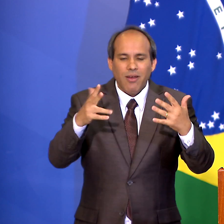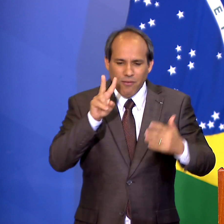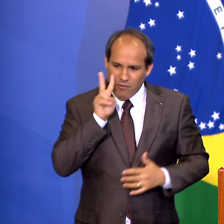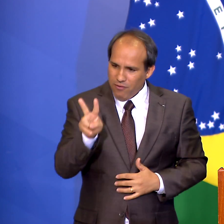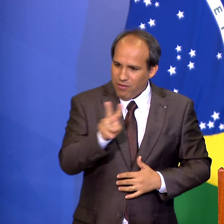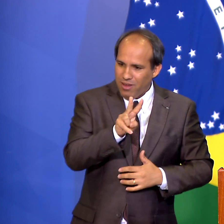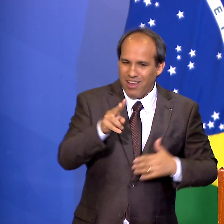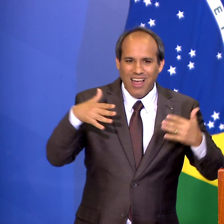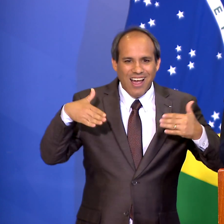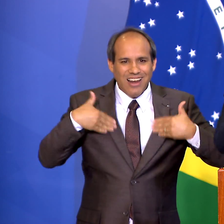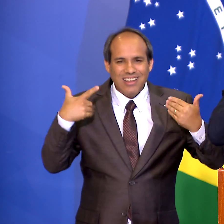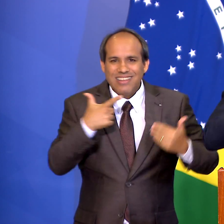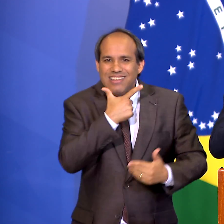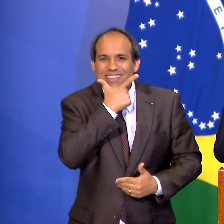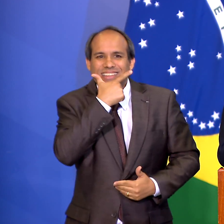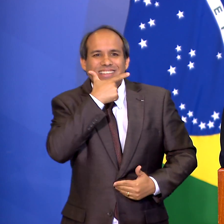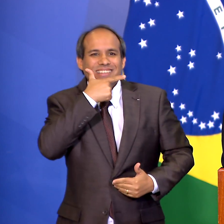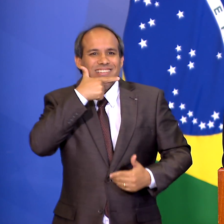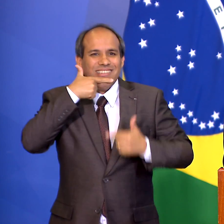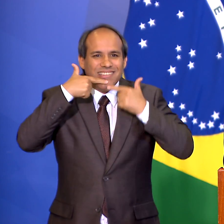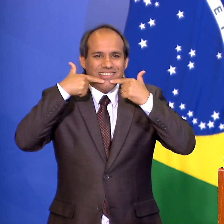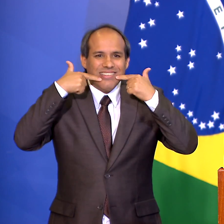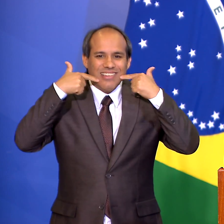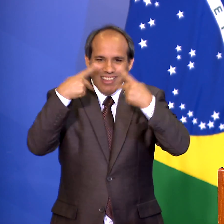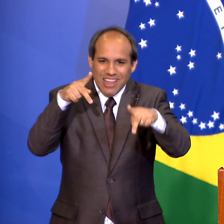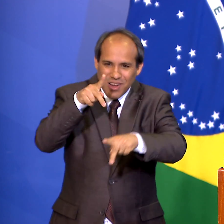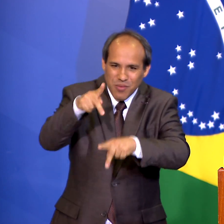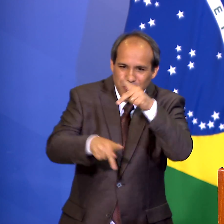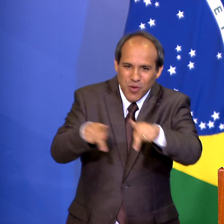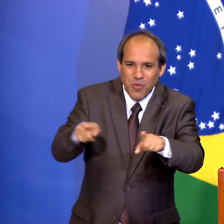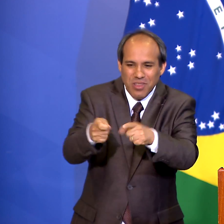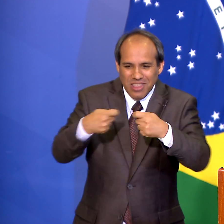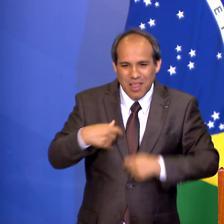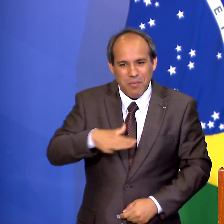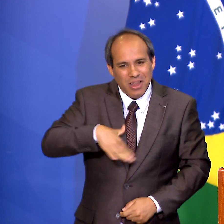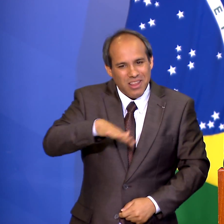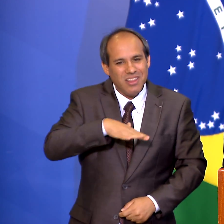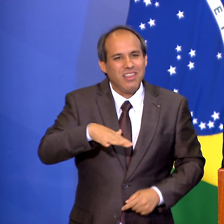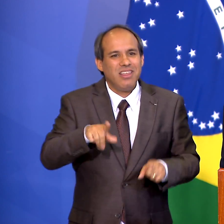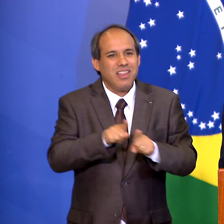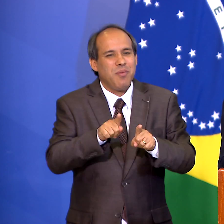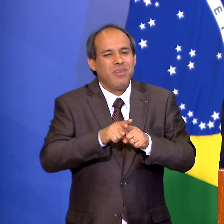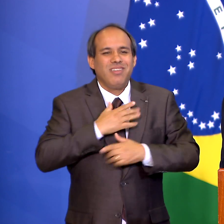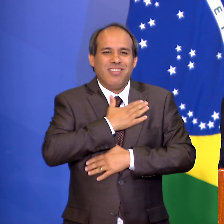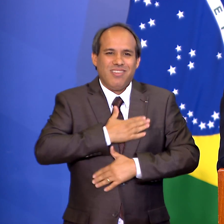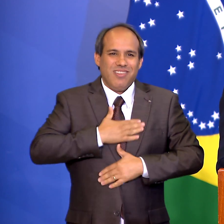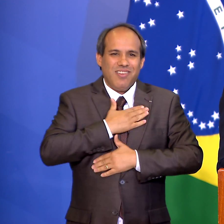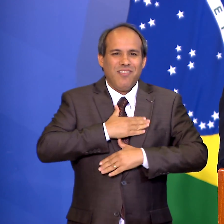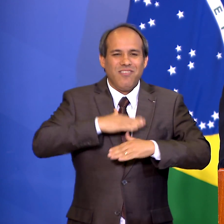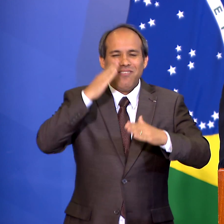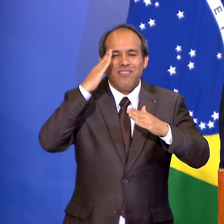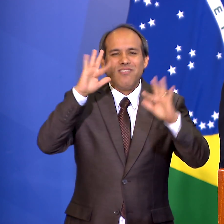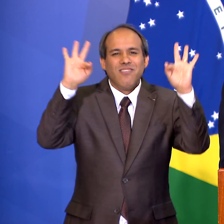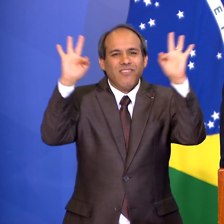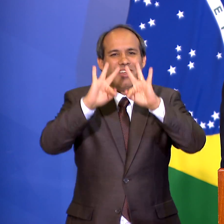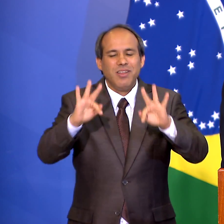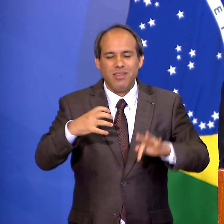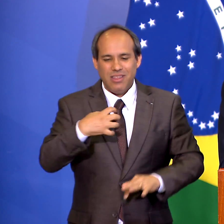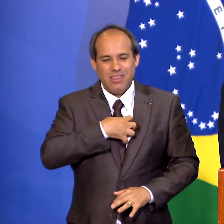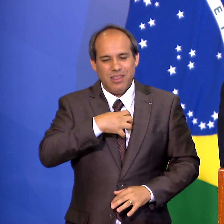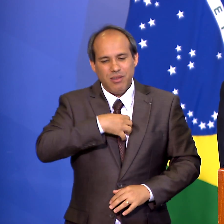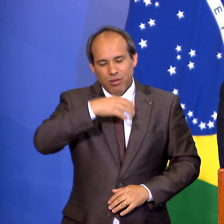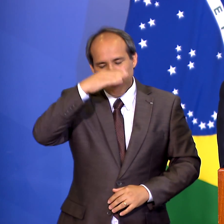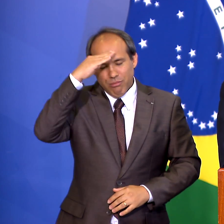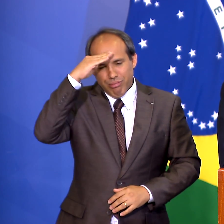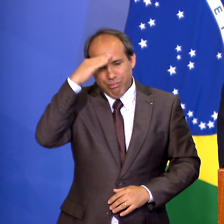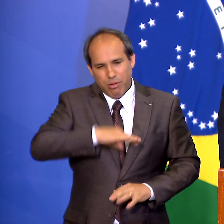a gratidão daquele povo e da nossa parte, também a alegria e a satisfação do dever cumprido. Isso não tem